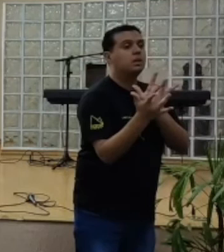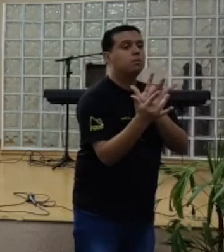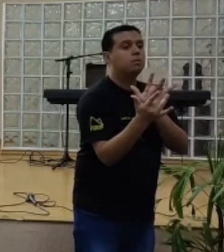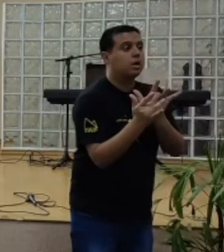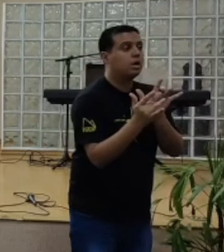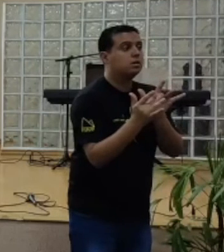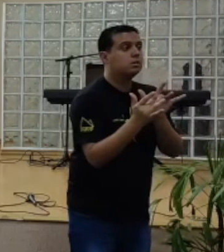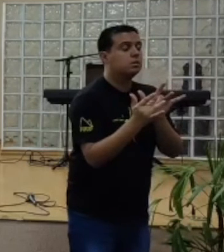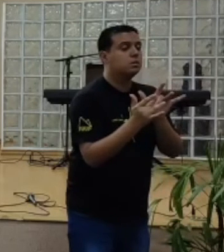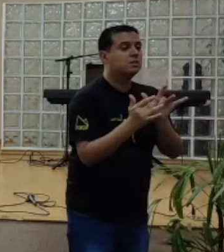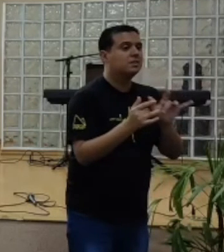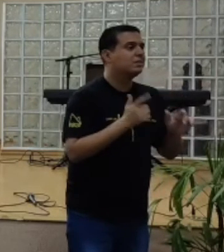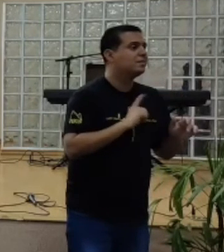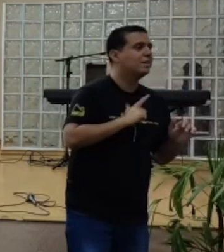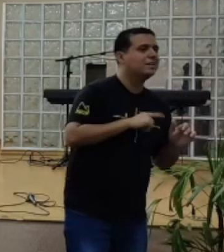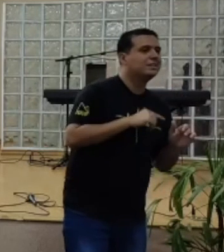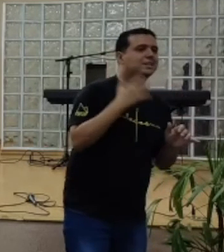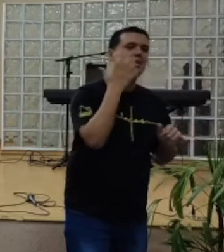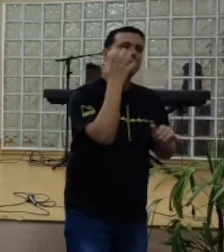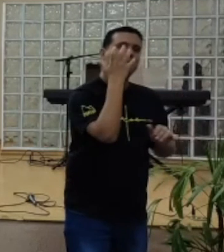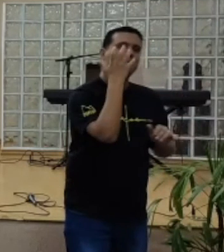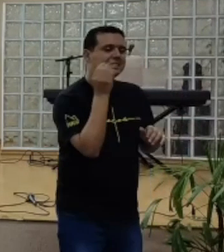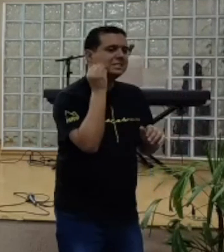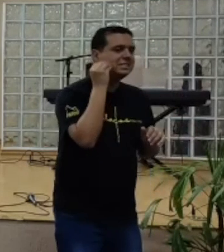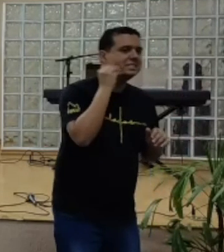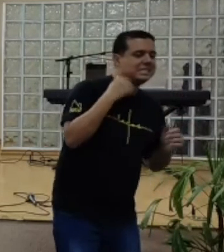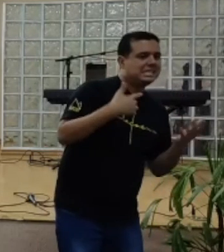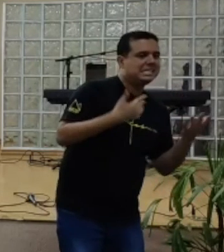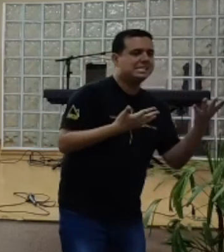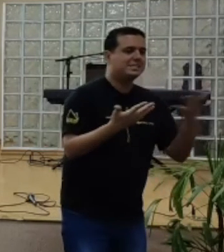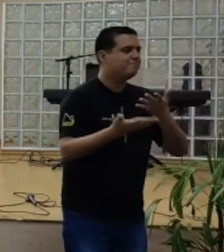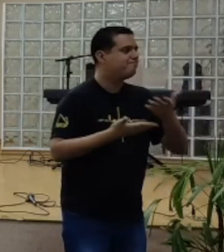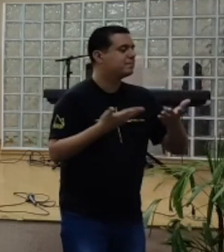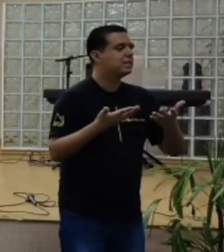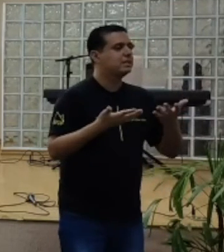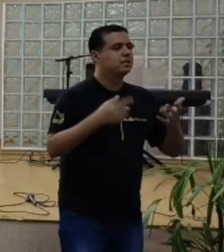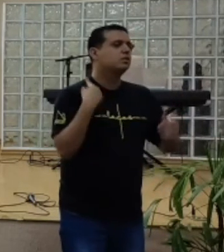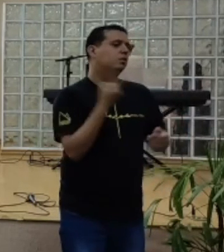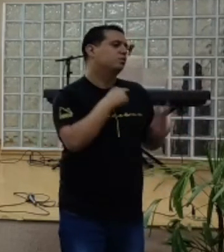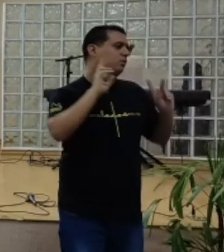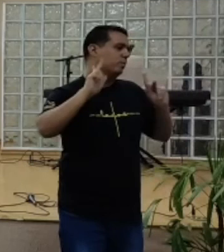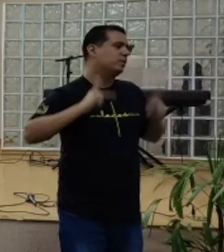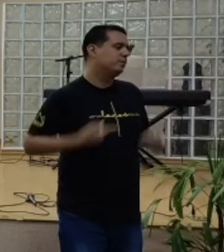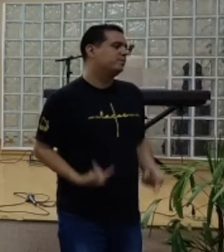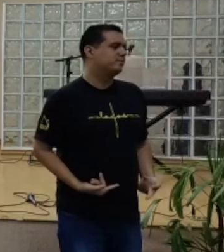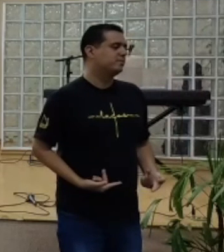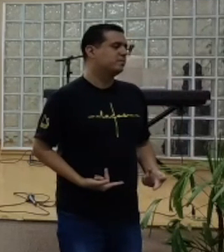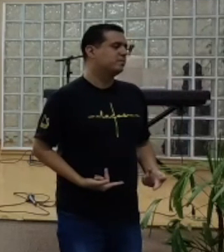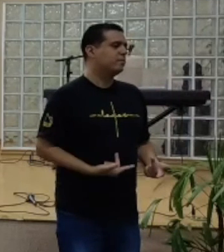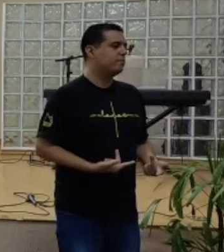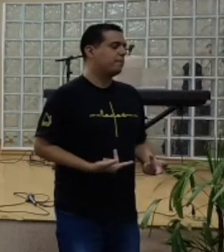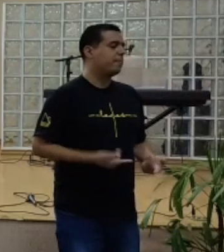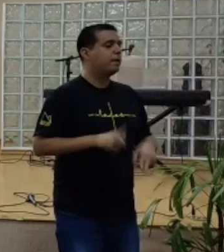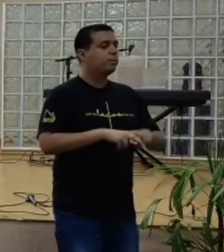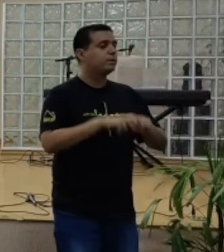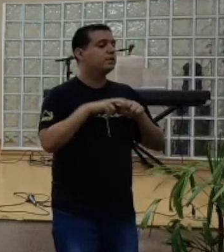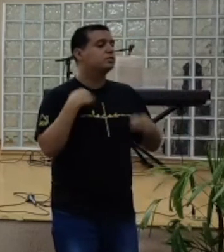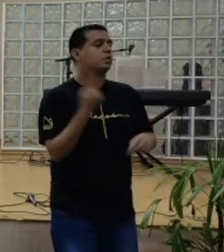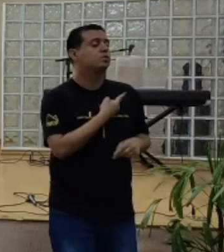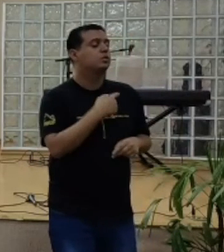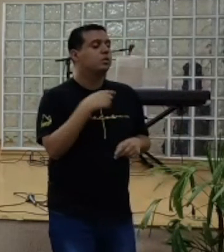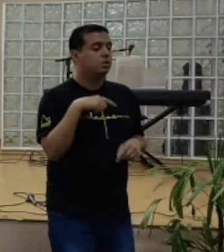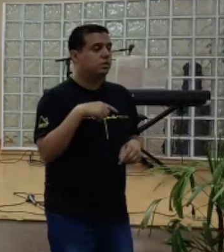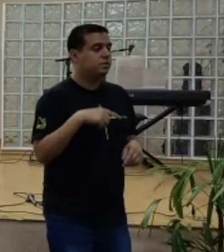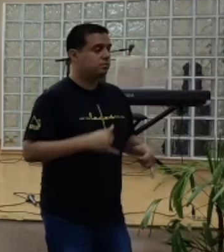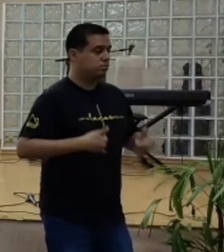pela pretendente, né? E aquela disputa. Somos seres humanos que, por causa do nosso orgulho, nós